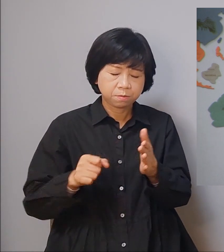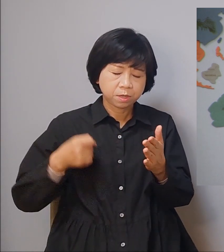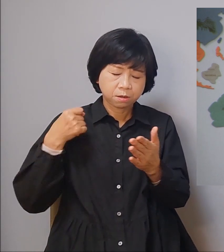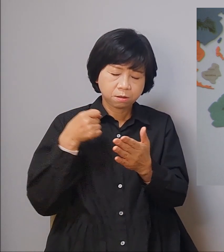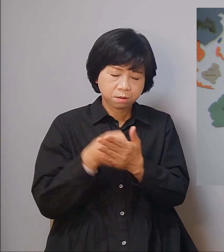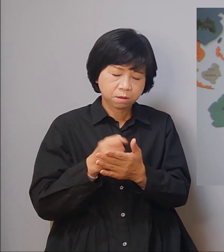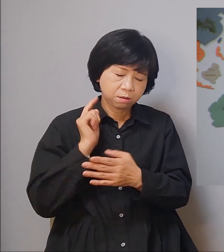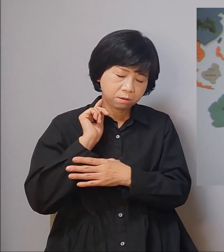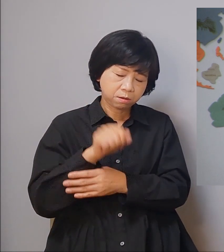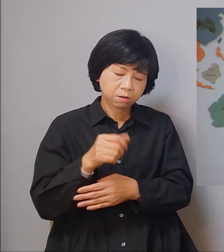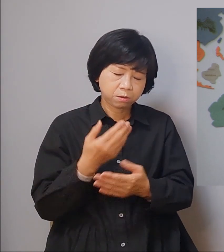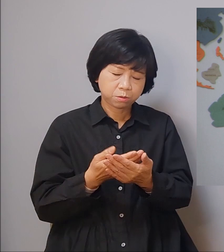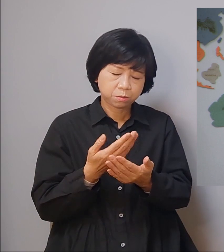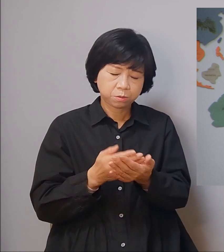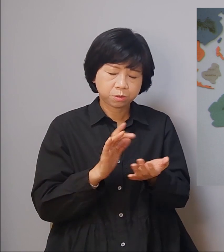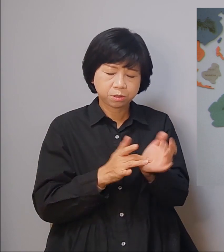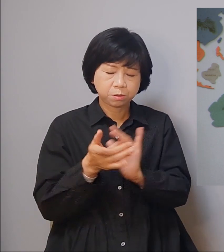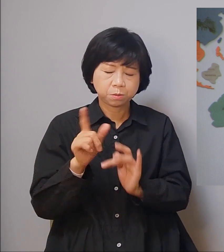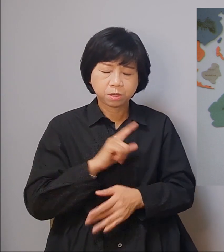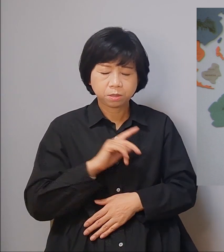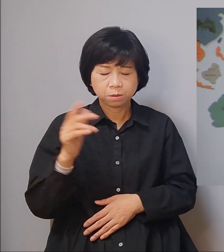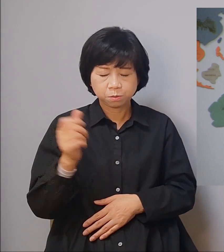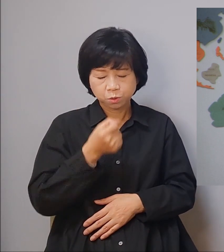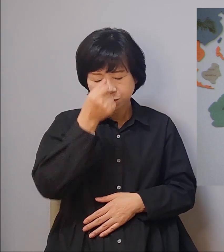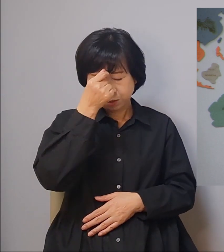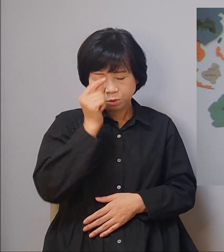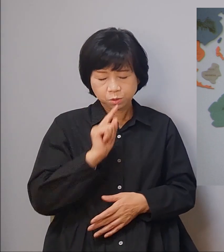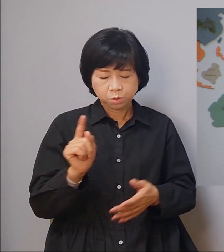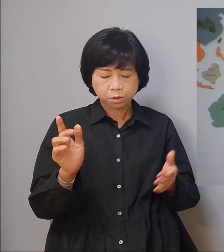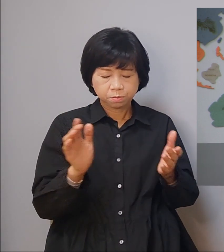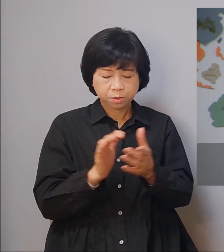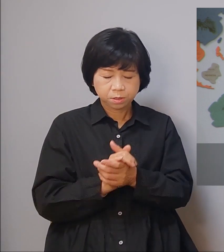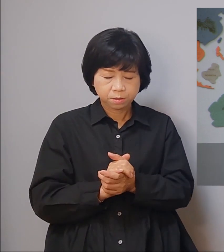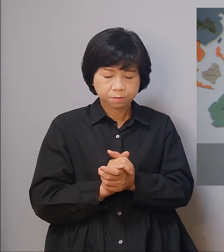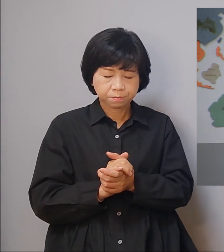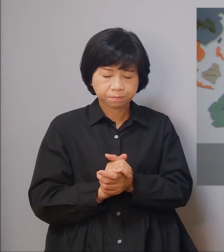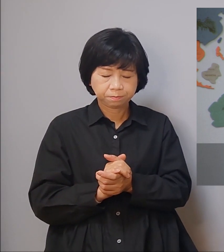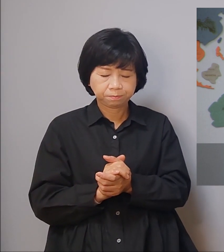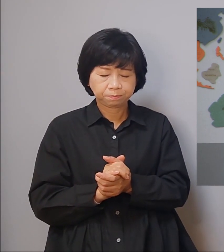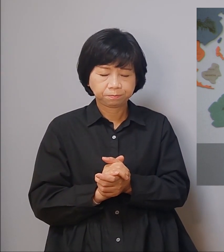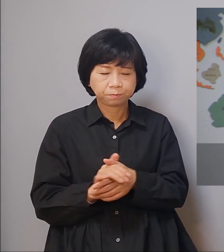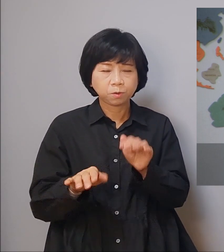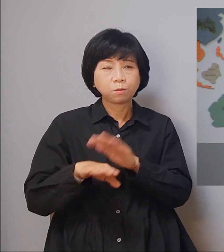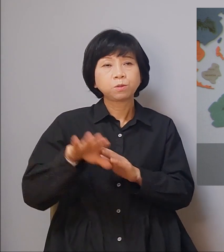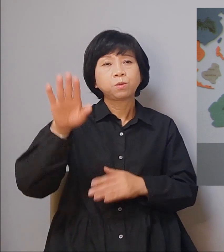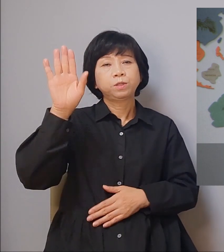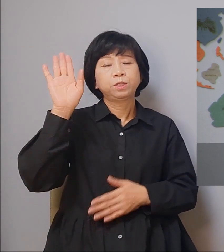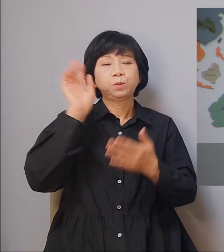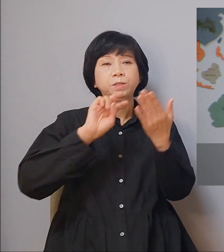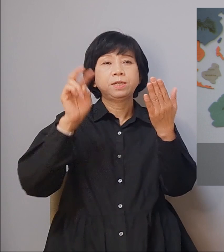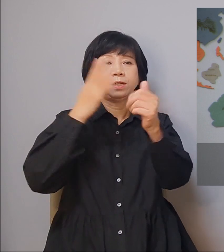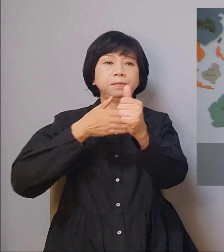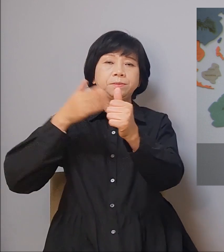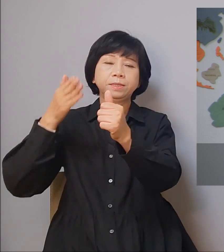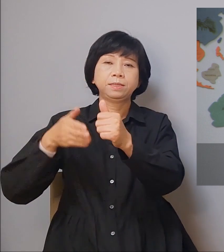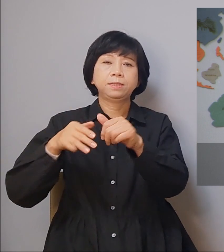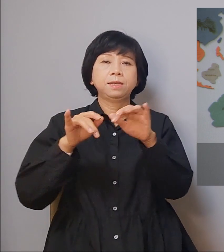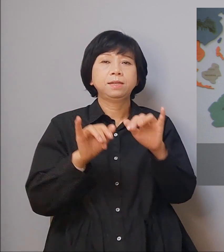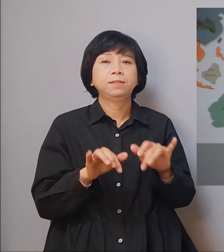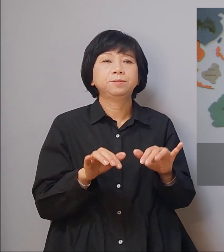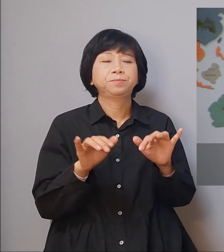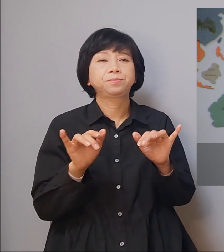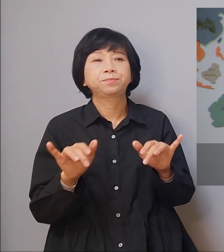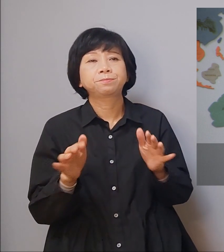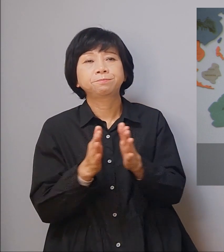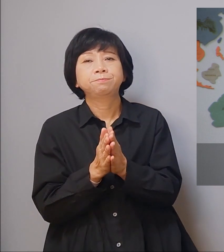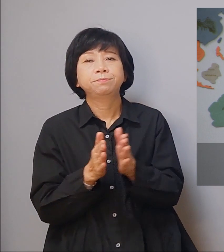허락하여 주시옵소서. 예수님의 이름으로 기도드립니다. 아멘. 우리 오른손 들고 찬양하겠습니다. 주는 나의